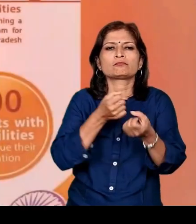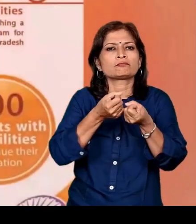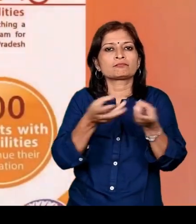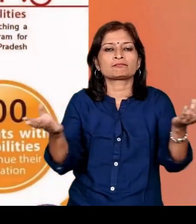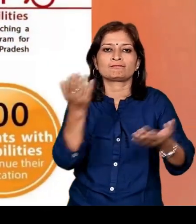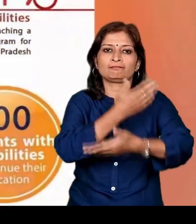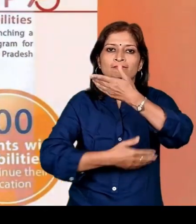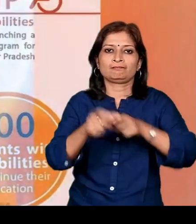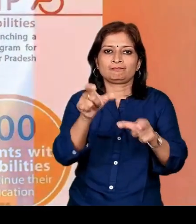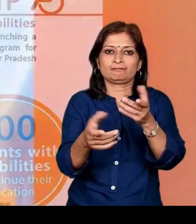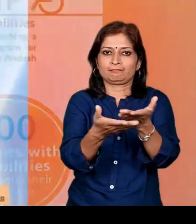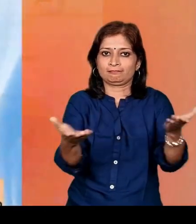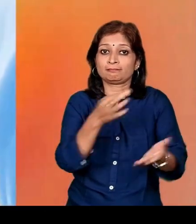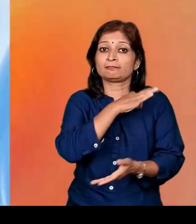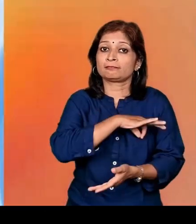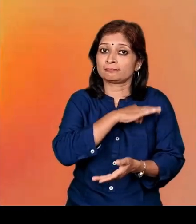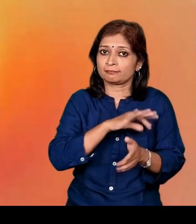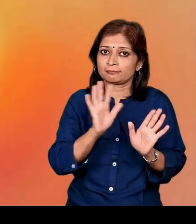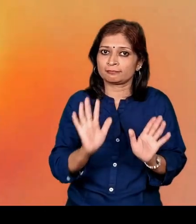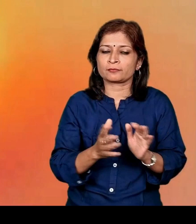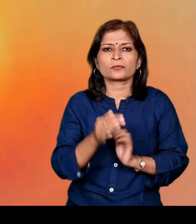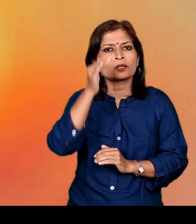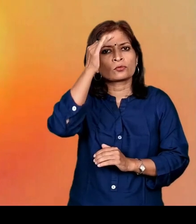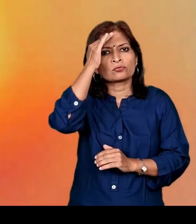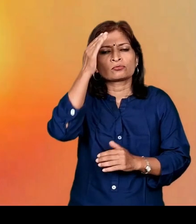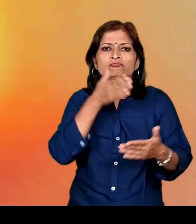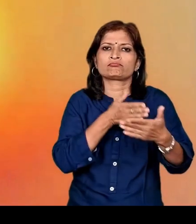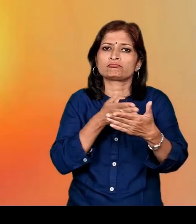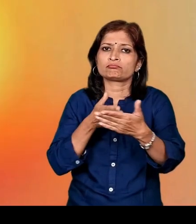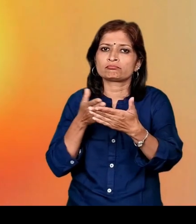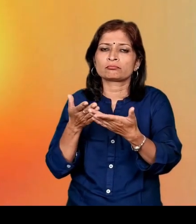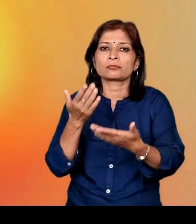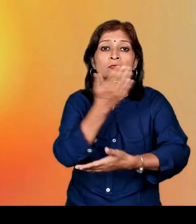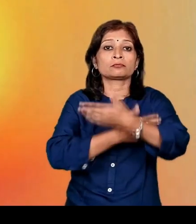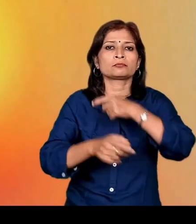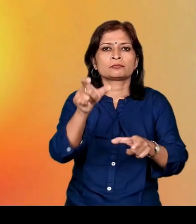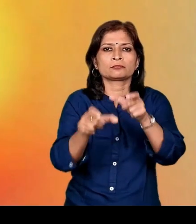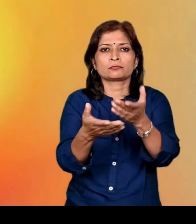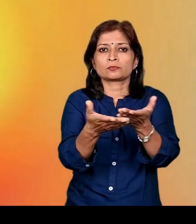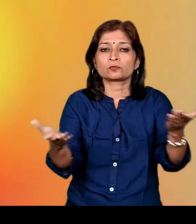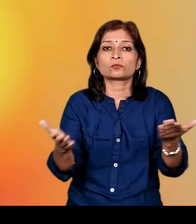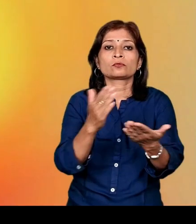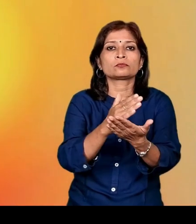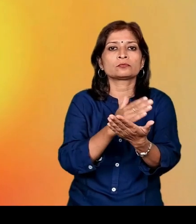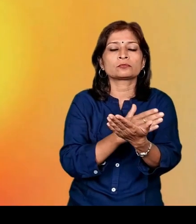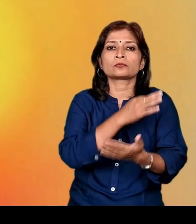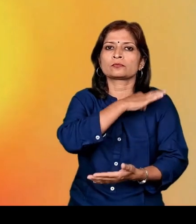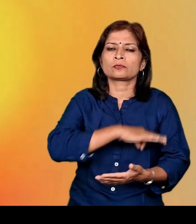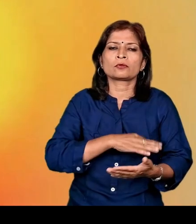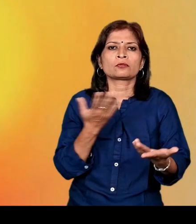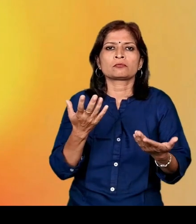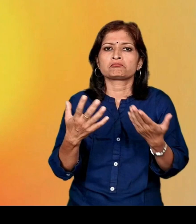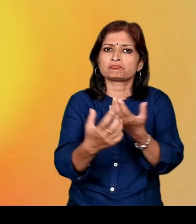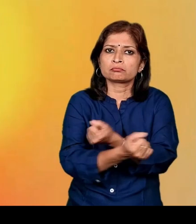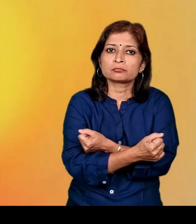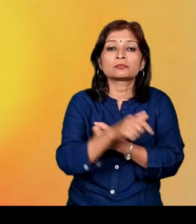स्तर पर दिव्यांगजनों को लाभ पहुंच रहा है। जानकारी के अभाव में कोई भी दिव्यांगजन इन योजनाओं के लाभ से वंचित ना